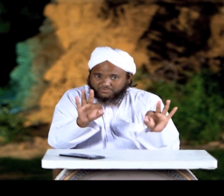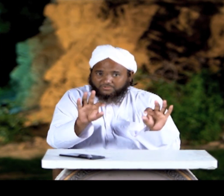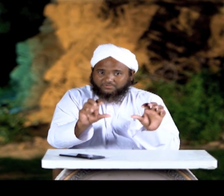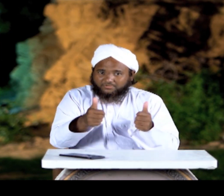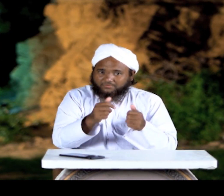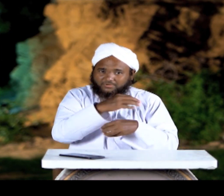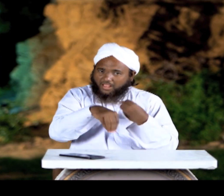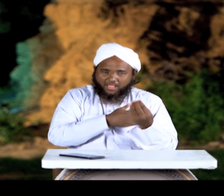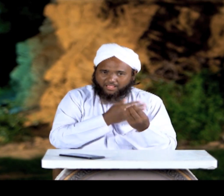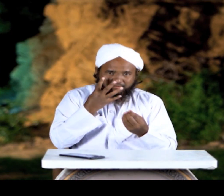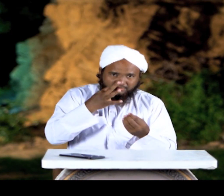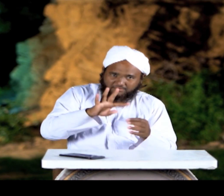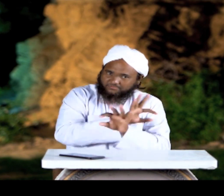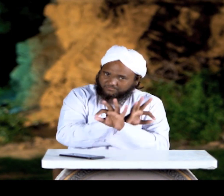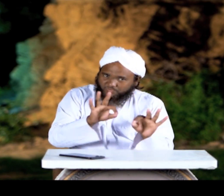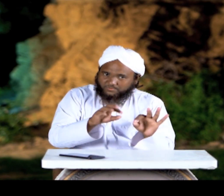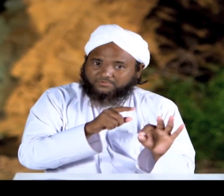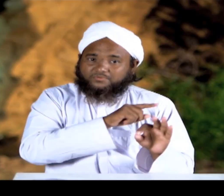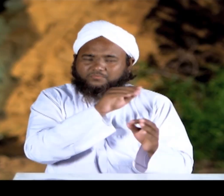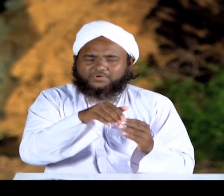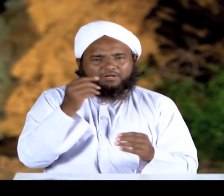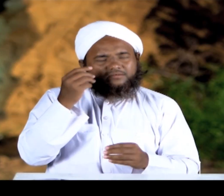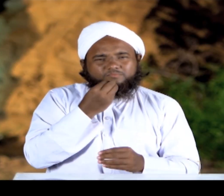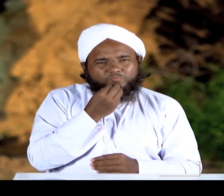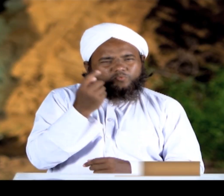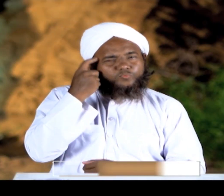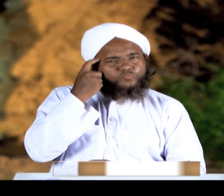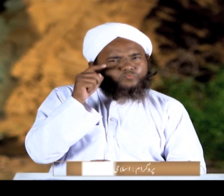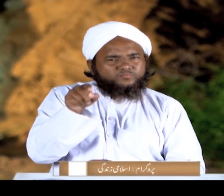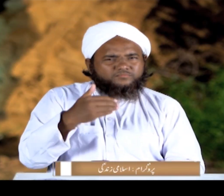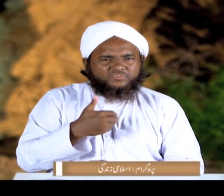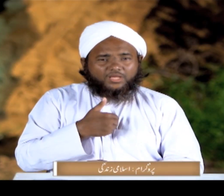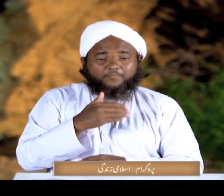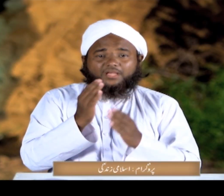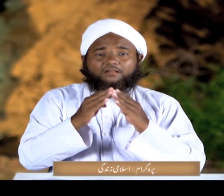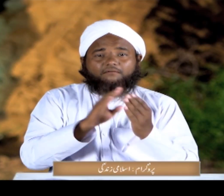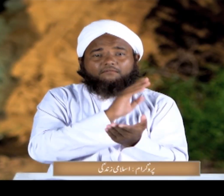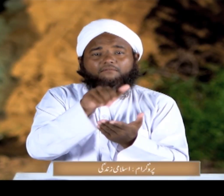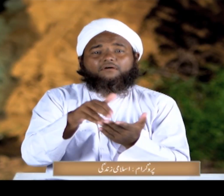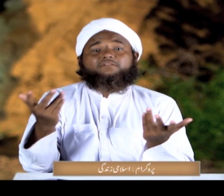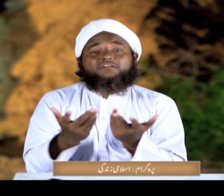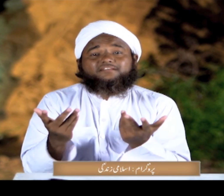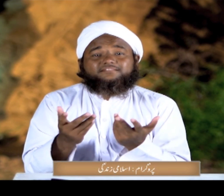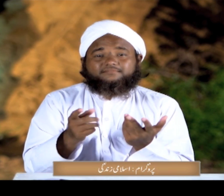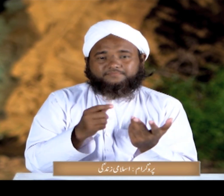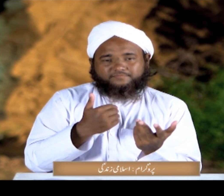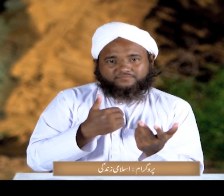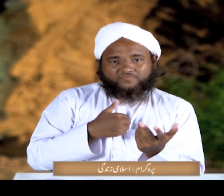کیے. جب ایام حج پورے ہو گئے تو بوڑھے حاجی صاحب کے دل میں خیال آیا کہ اب اپنے وطن کس طرح پہنچوں گا.